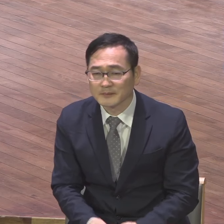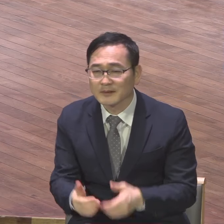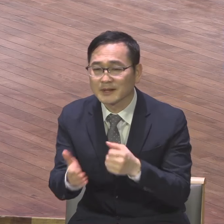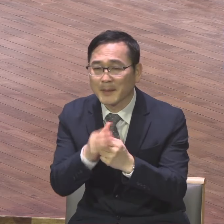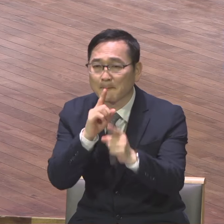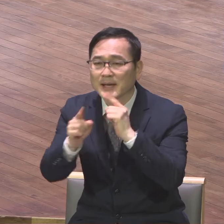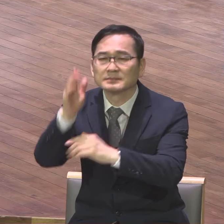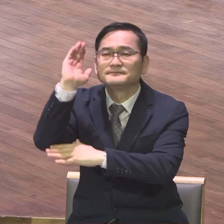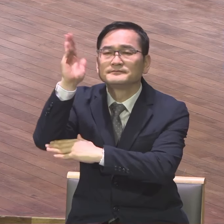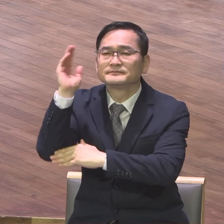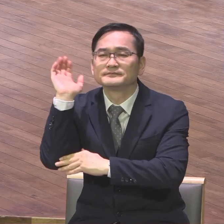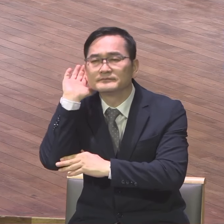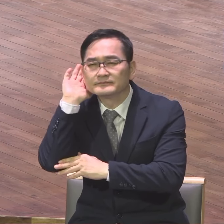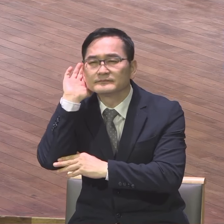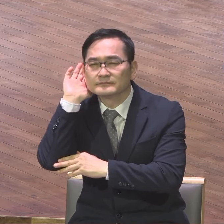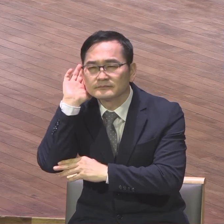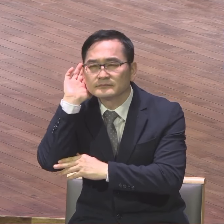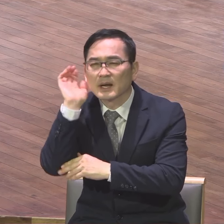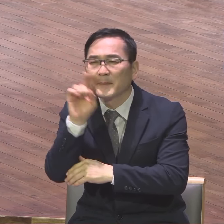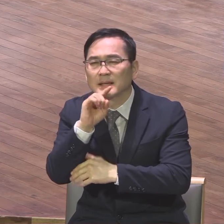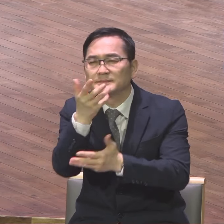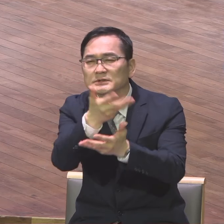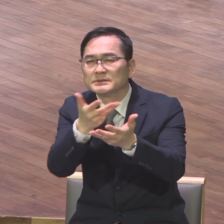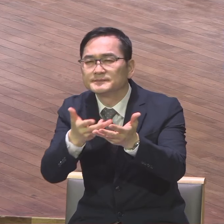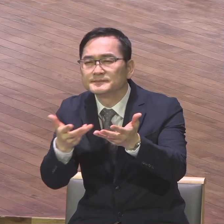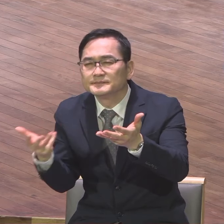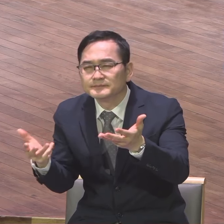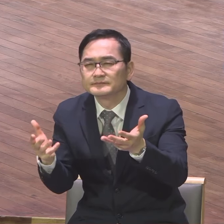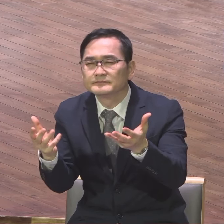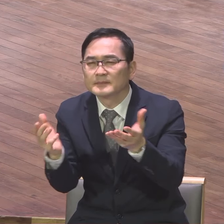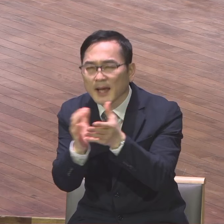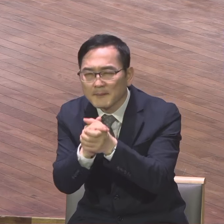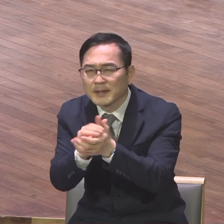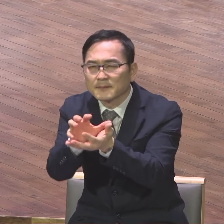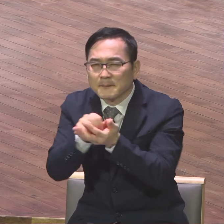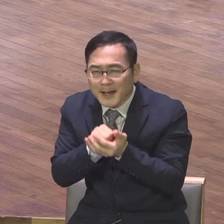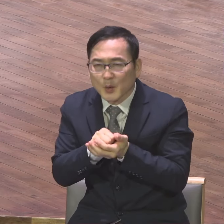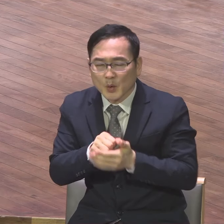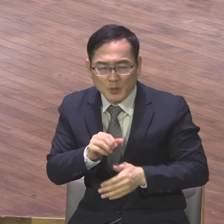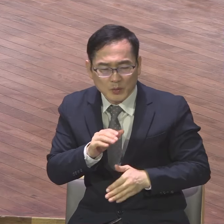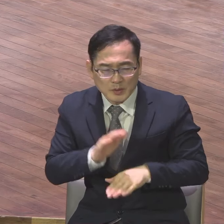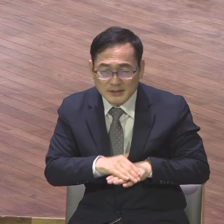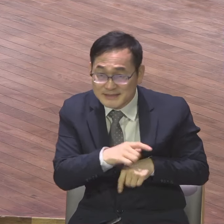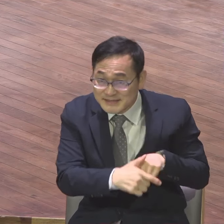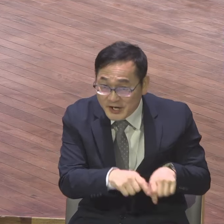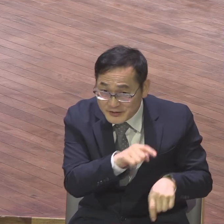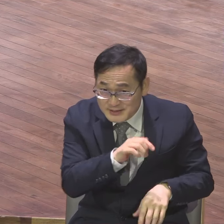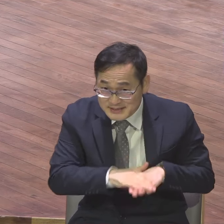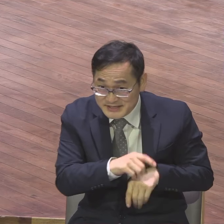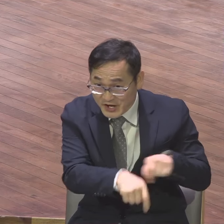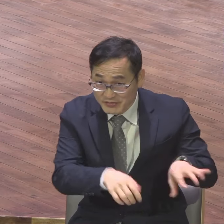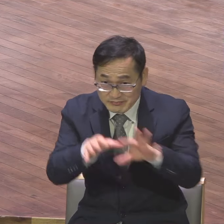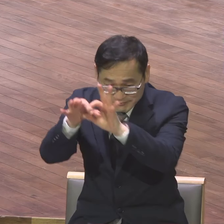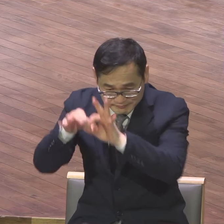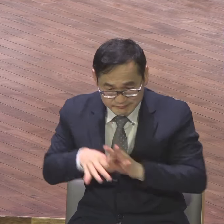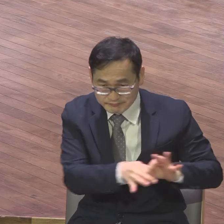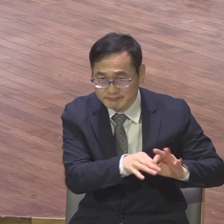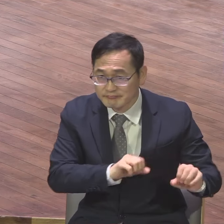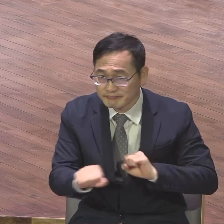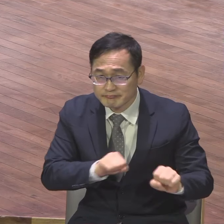중요합니다. 그 말씀의 흐름을 따라서 적용하는 것이 중요해요. 영계 모든 성도들